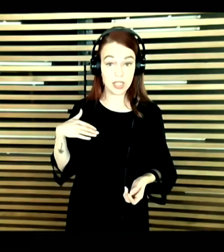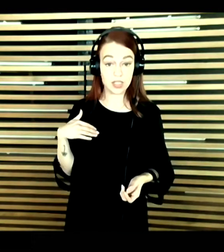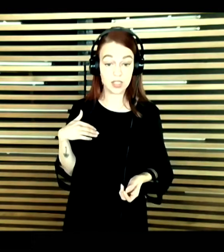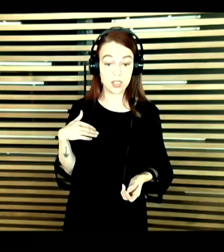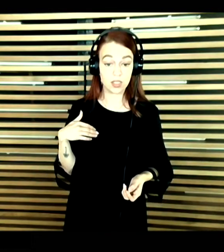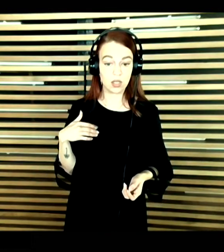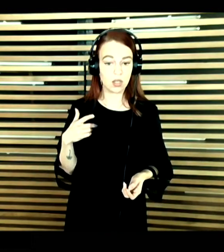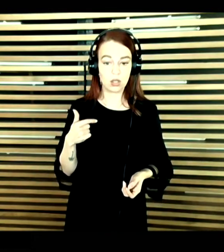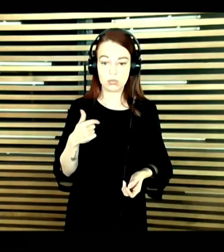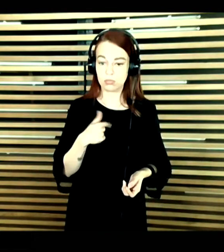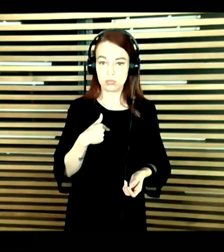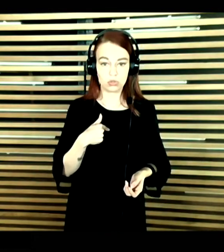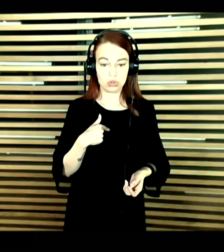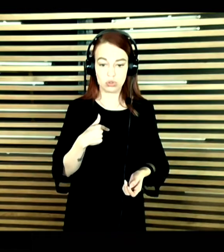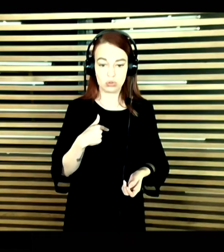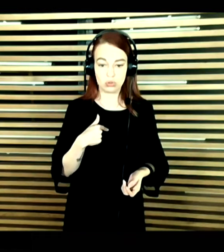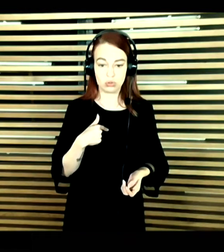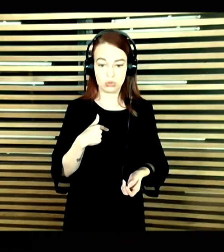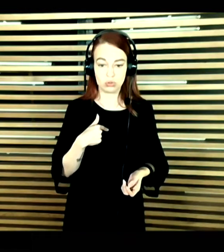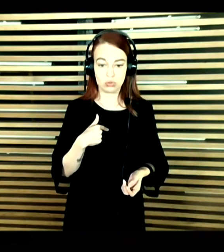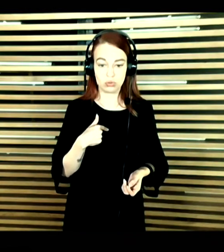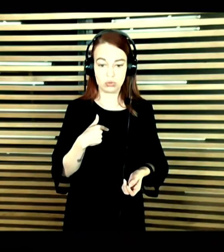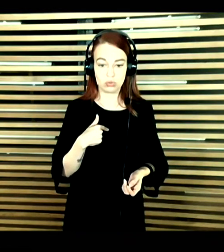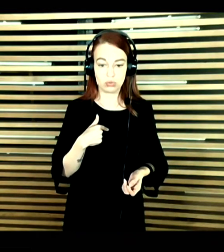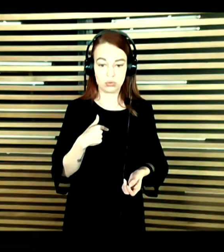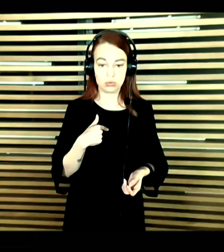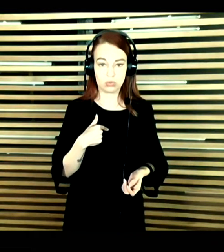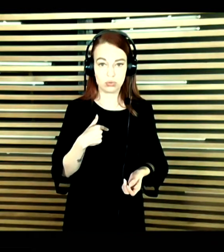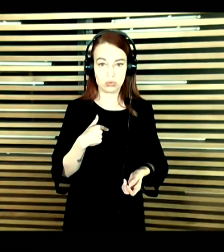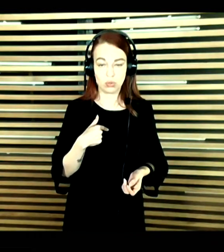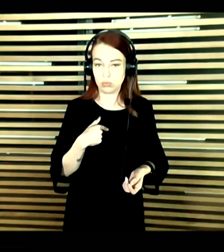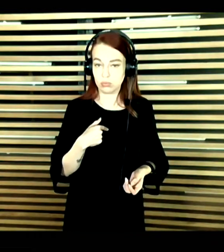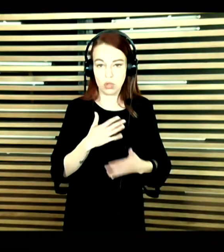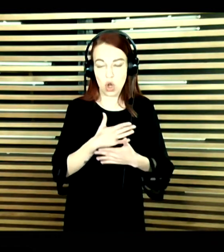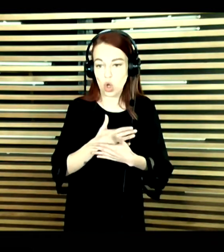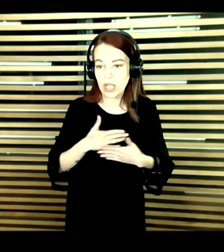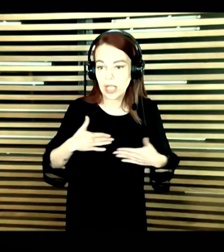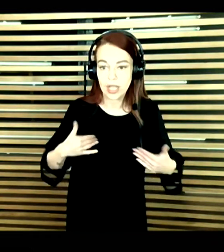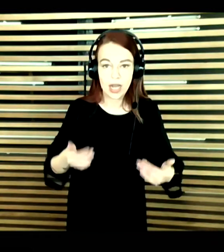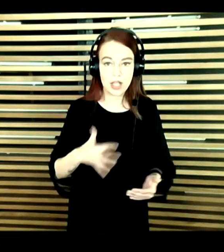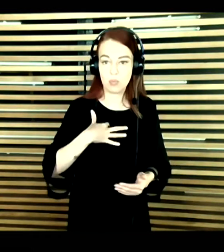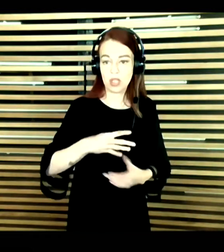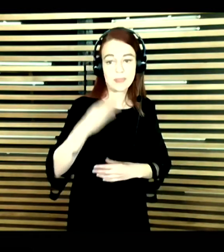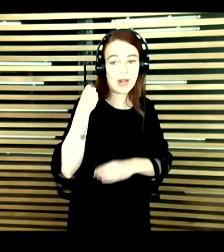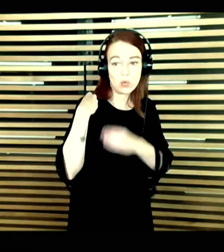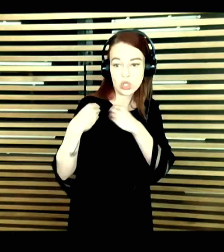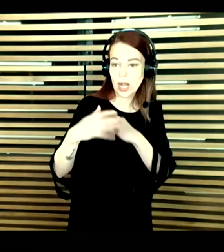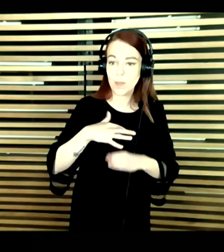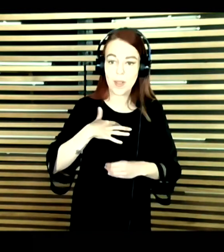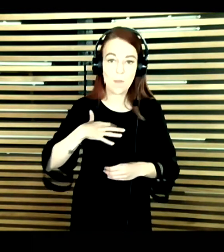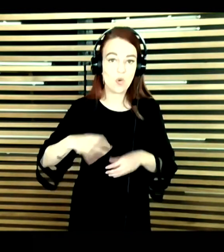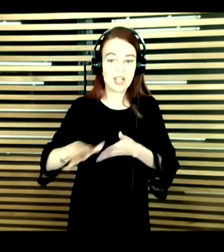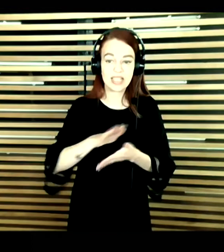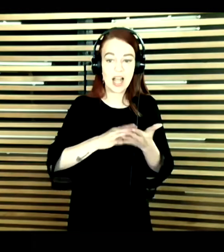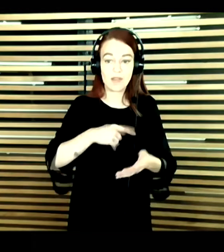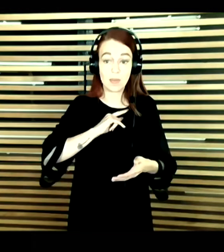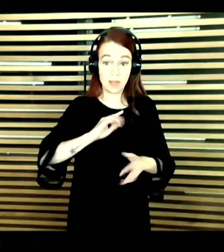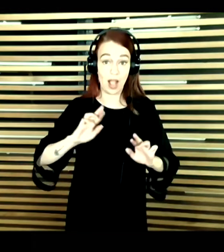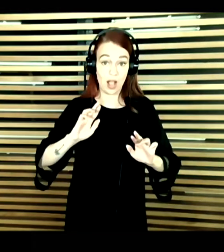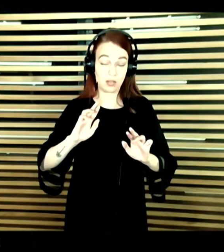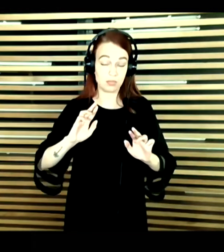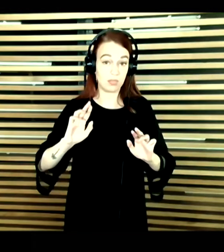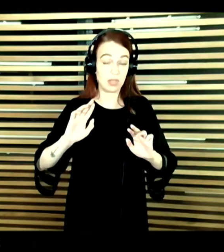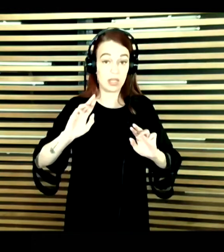a vuestra disposición por si tenéis que trasladar alguna cuestión, alguna pregunta sobre estas propuestas y